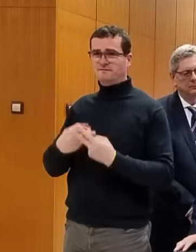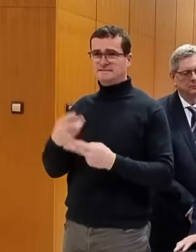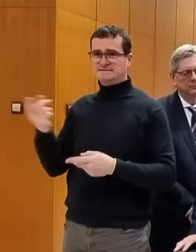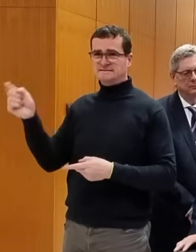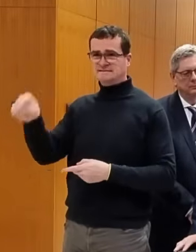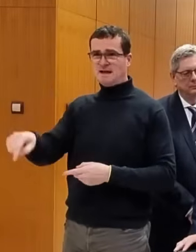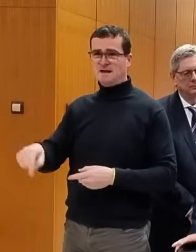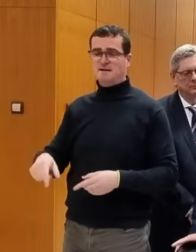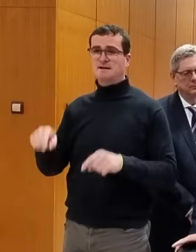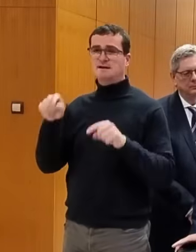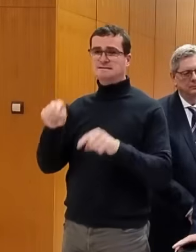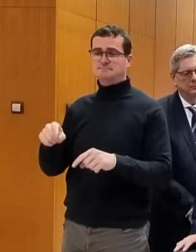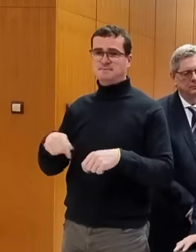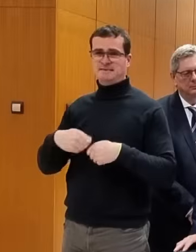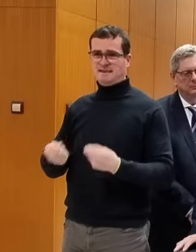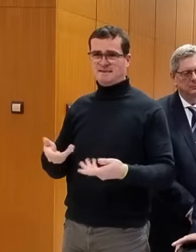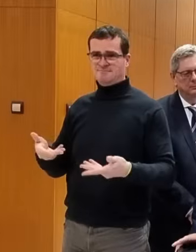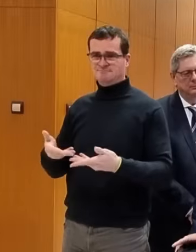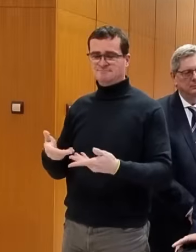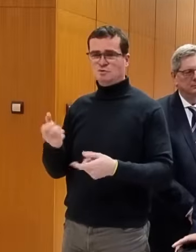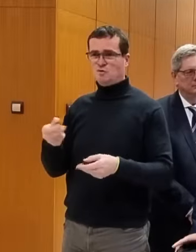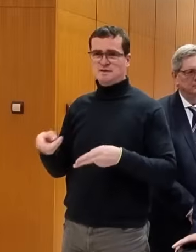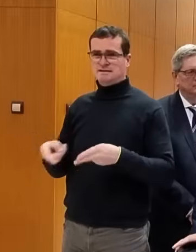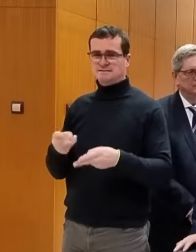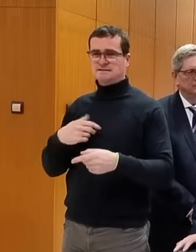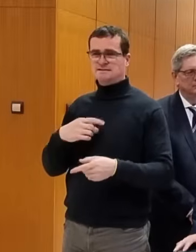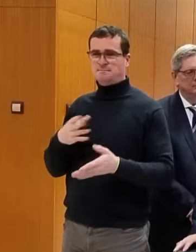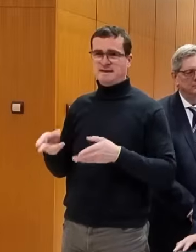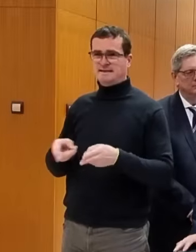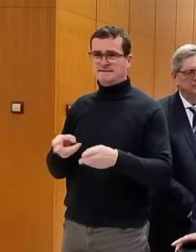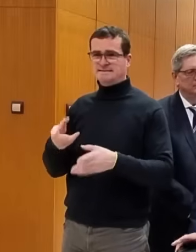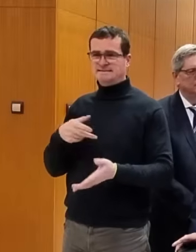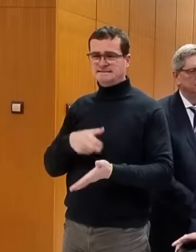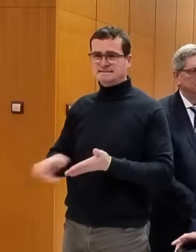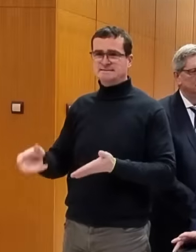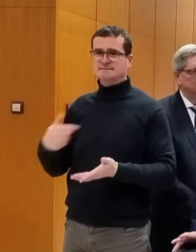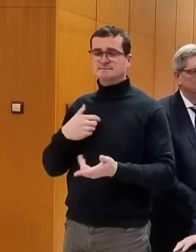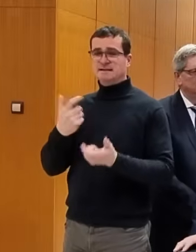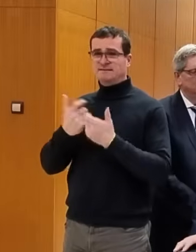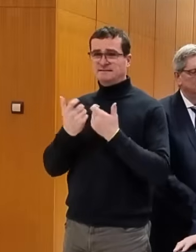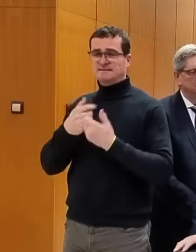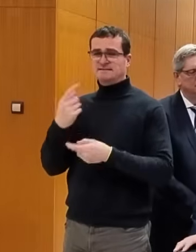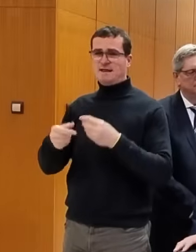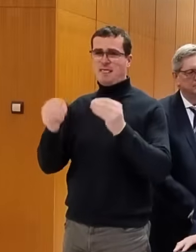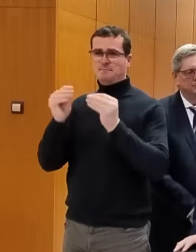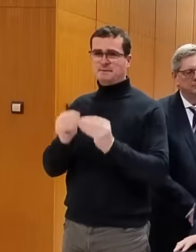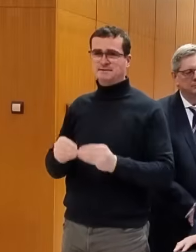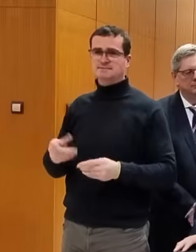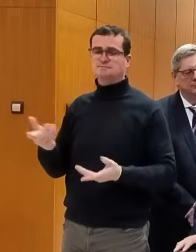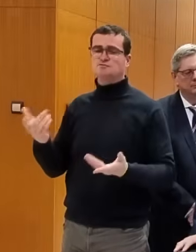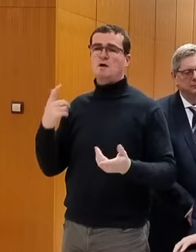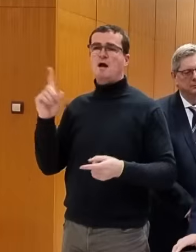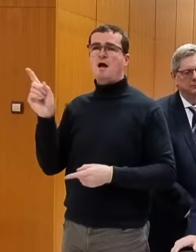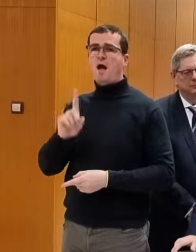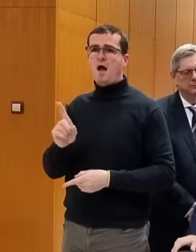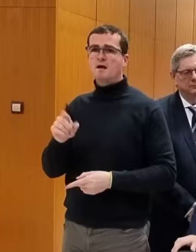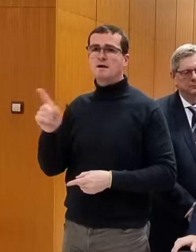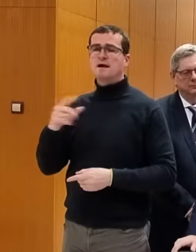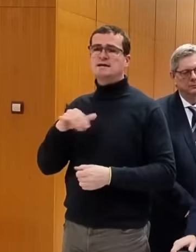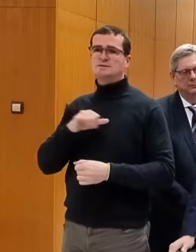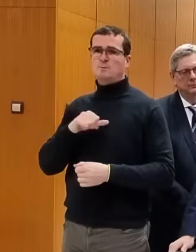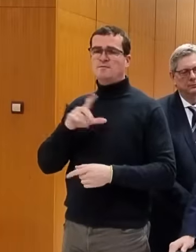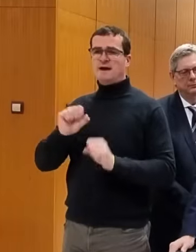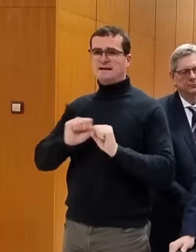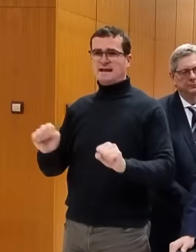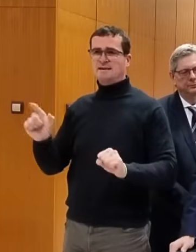väznici. A s tým sa predsa nedá stotožniť. To nie je cesta, ktorou chceme ísť. Ako viete, vysvetliť stále ten princíp, že aké záujmy